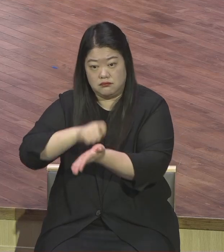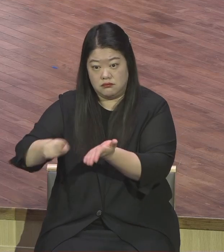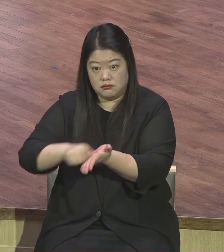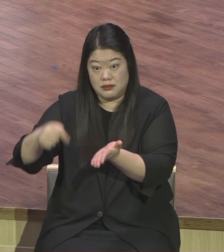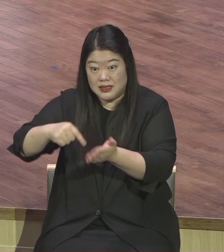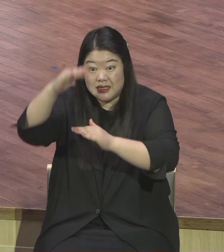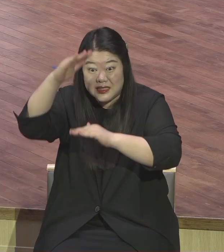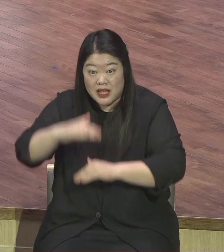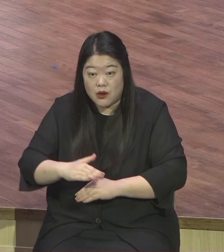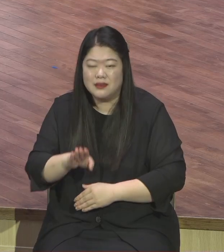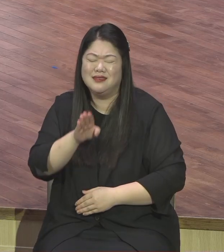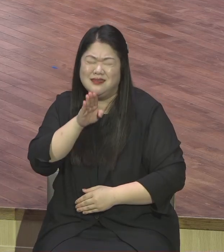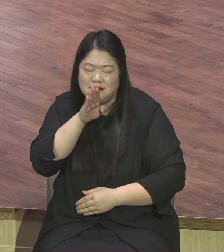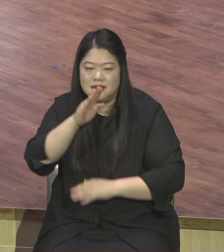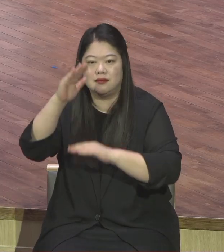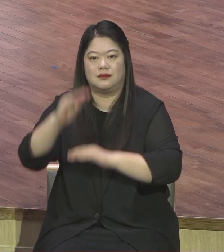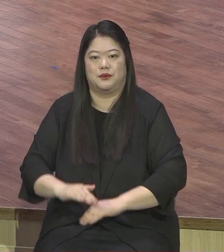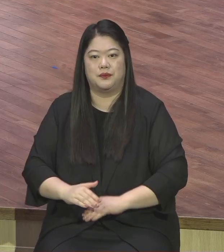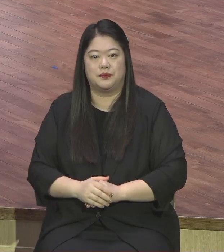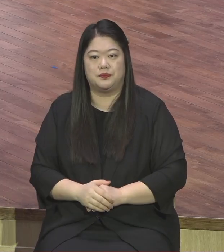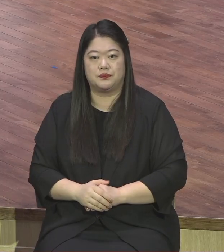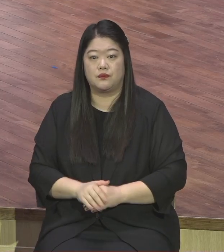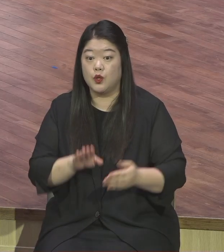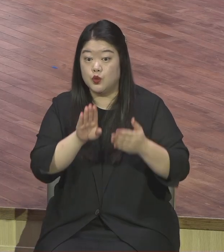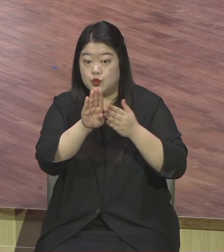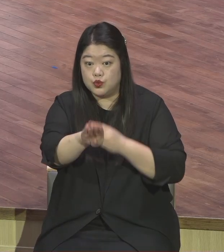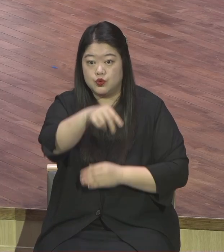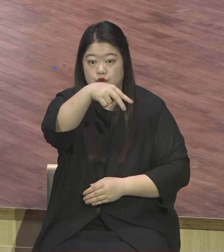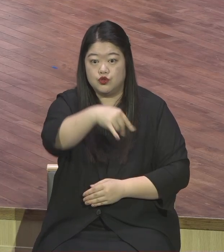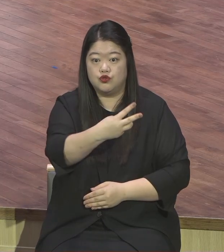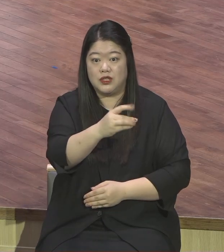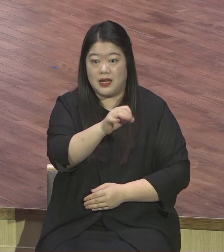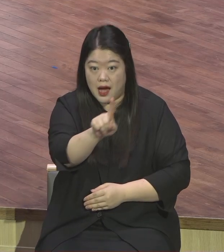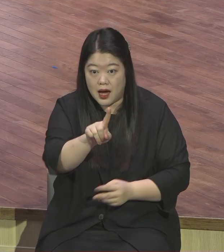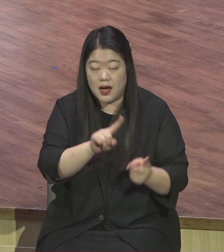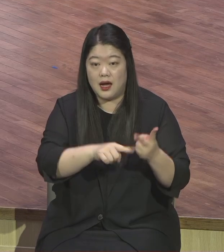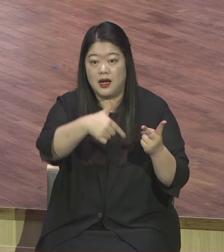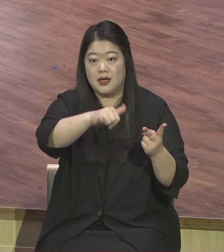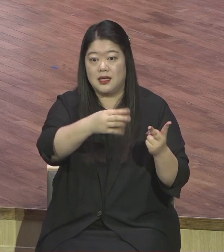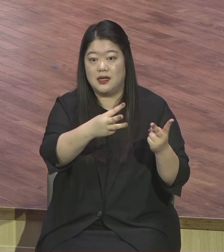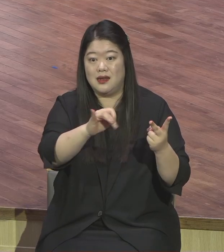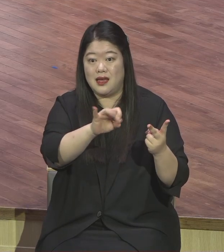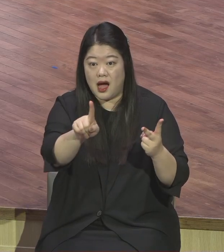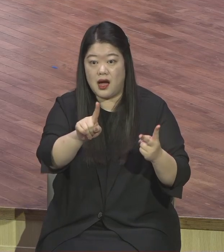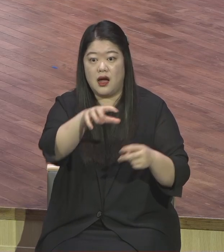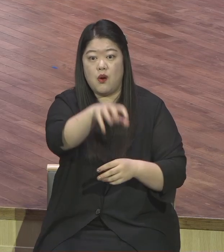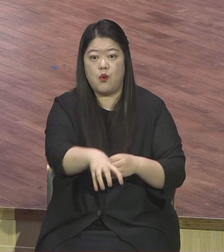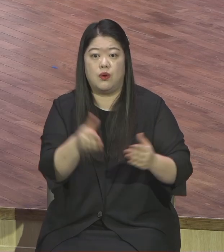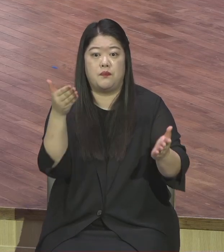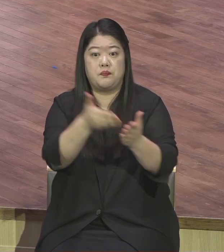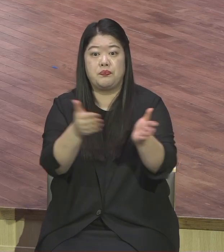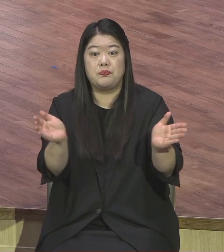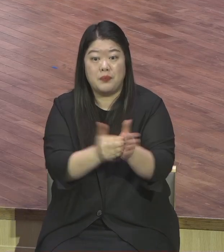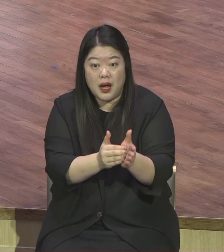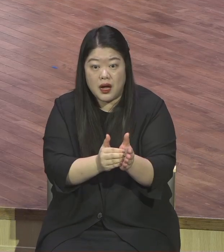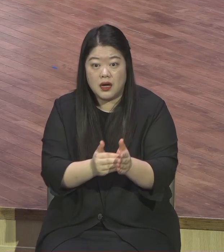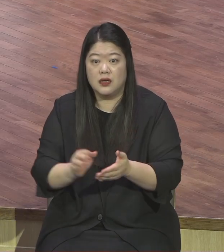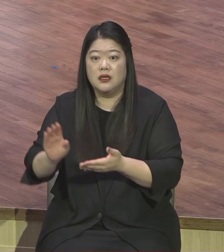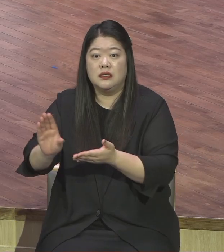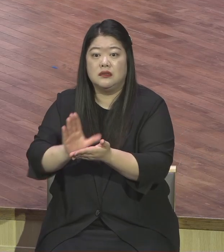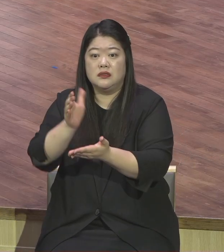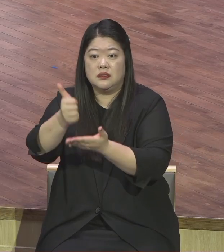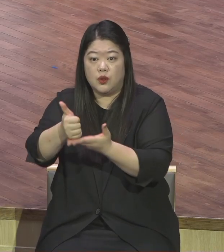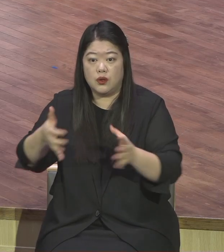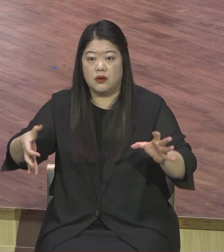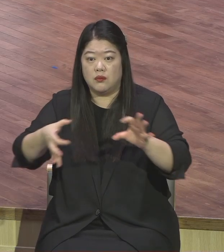앞에서 거짓말이 아니로다. 그 후에 내가 수리아와 길리아와 지방에 이르렀으나 그리스도 안에 있는 유대의